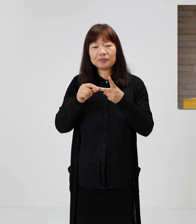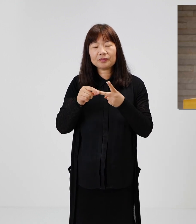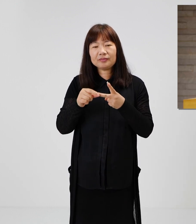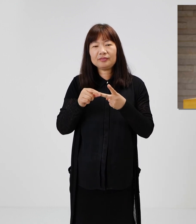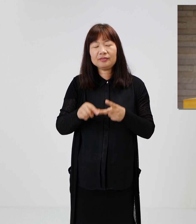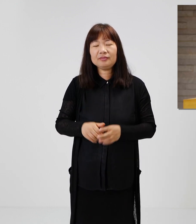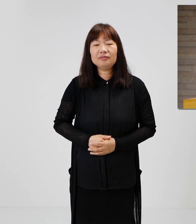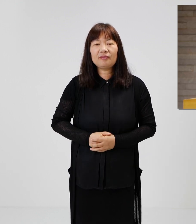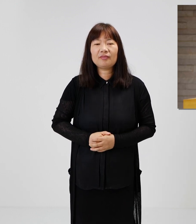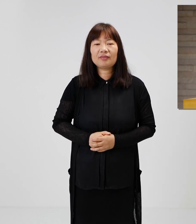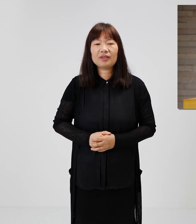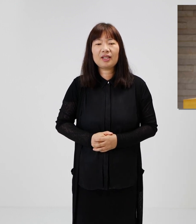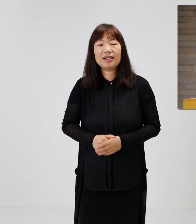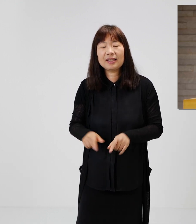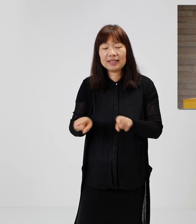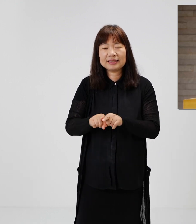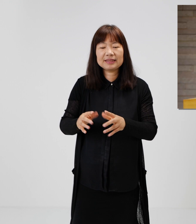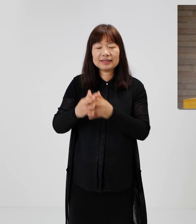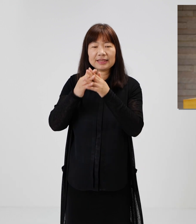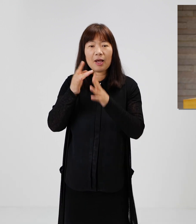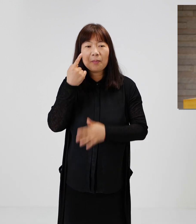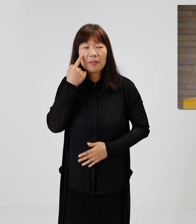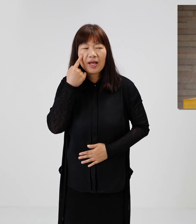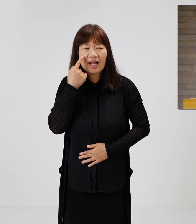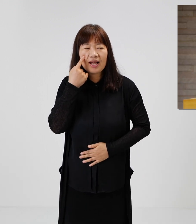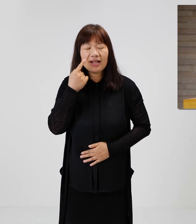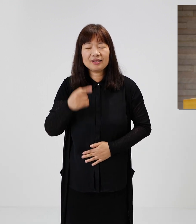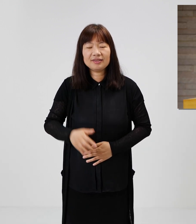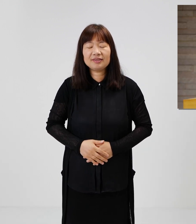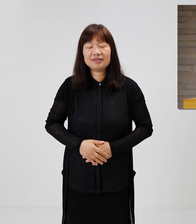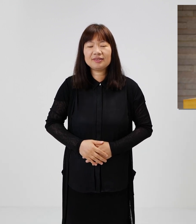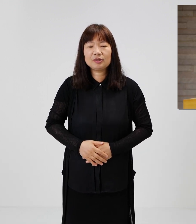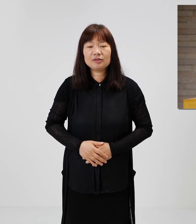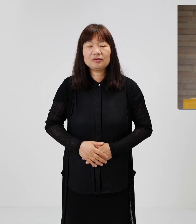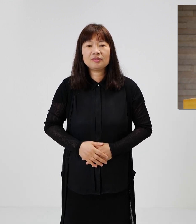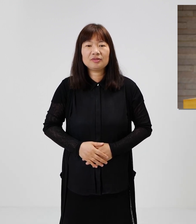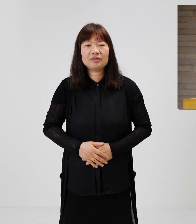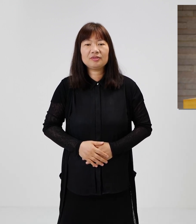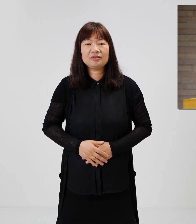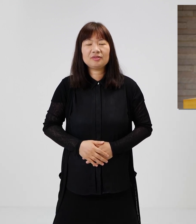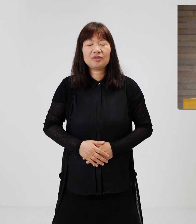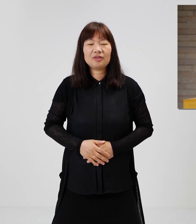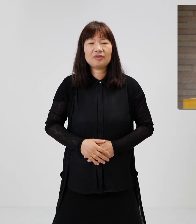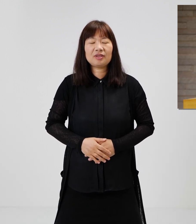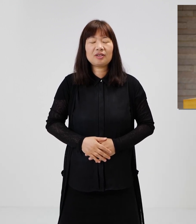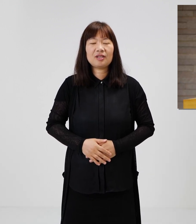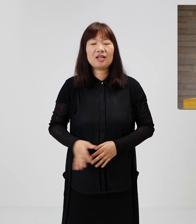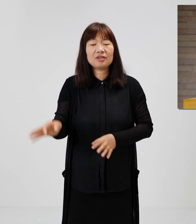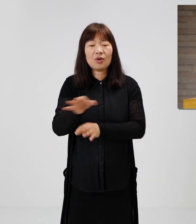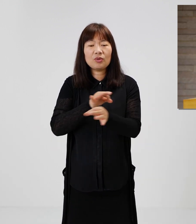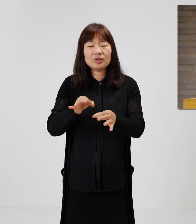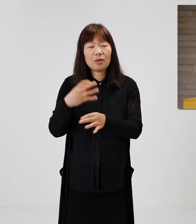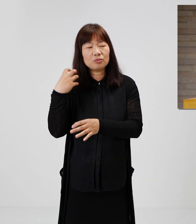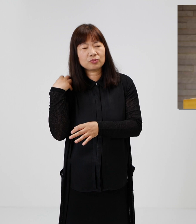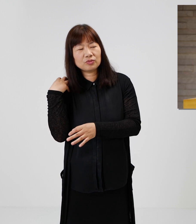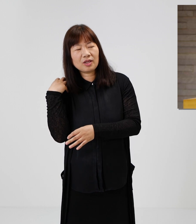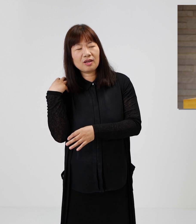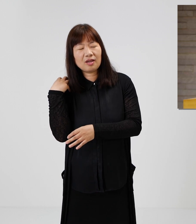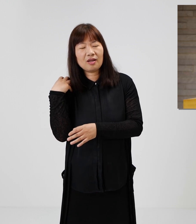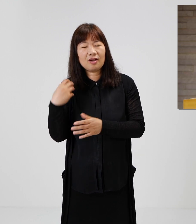번째는 같이 짓자니까 어차피 지어야 될 성전이라면 그리고 경제적인 부담도